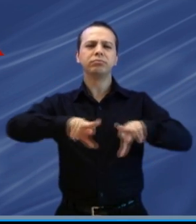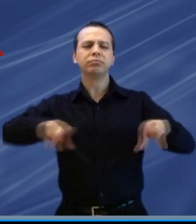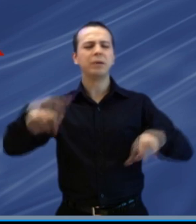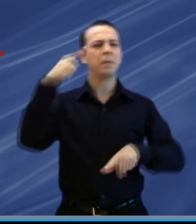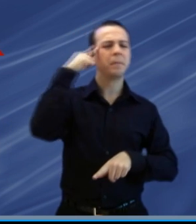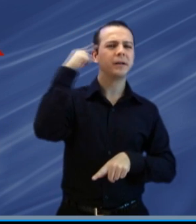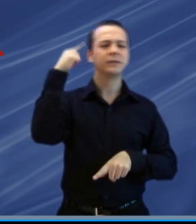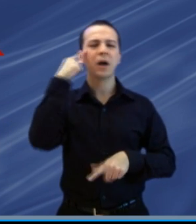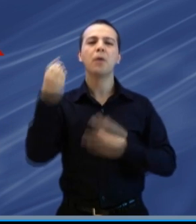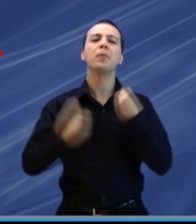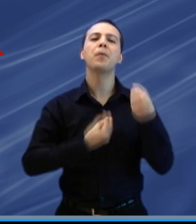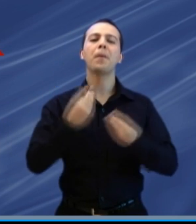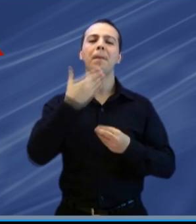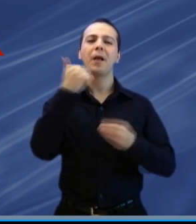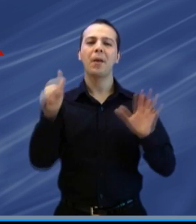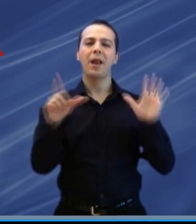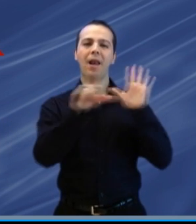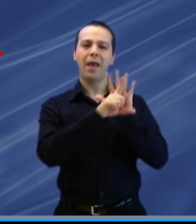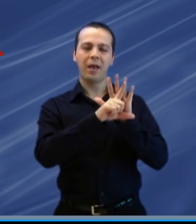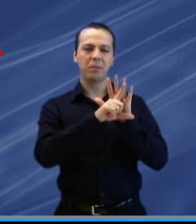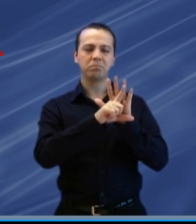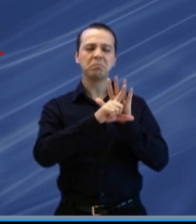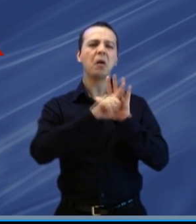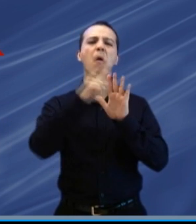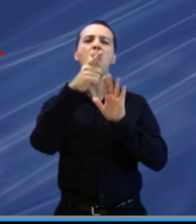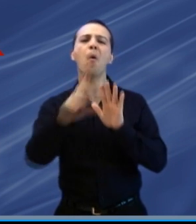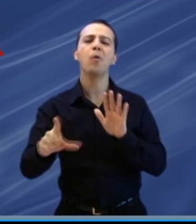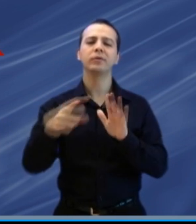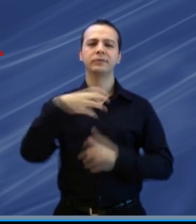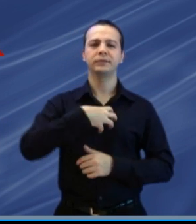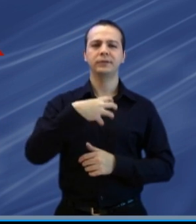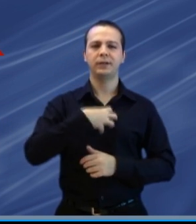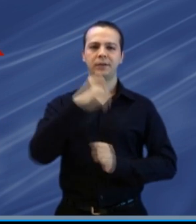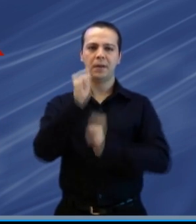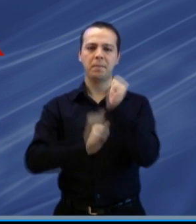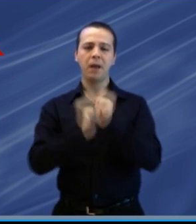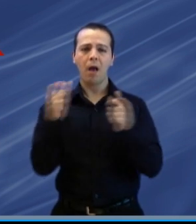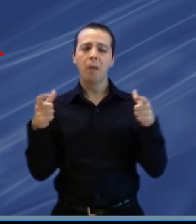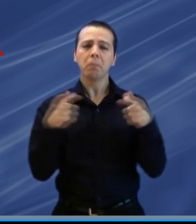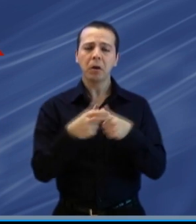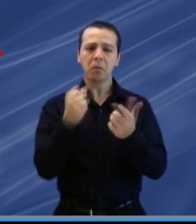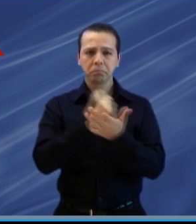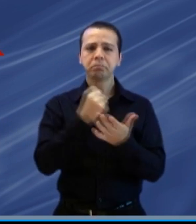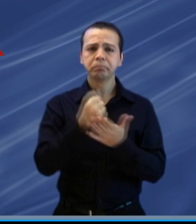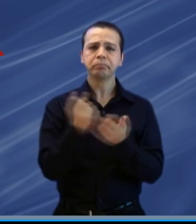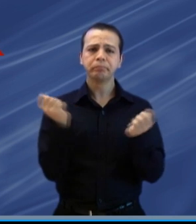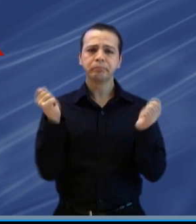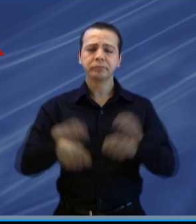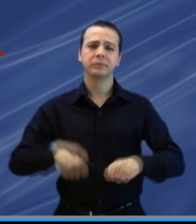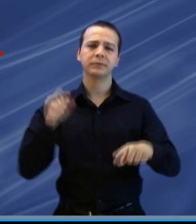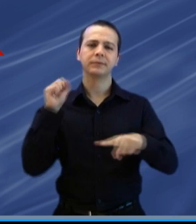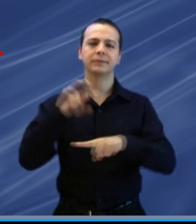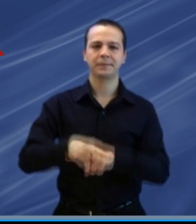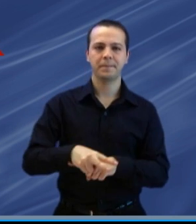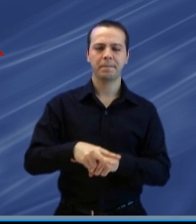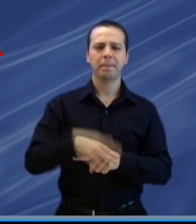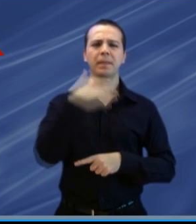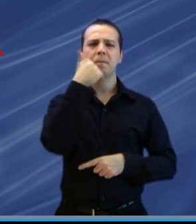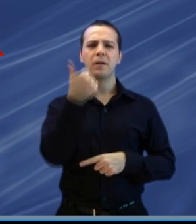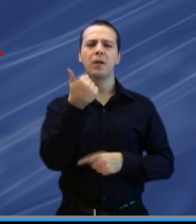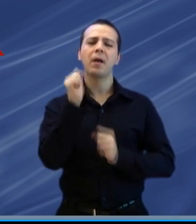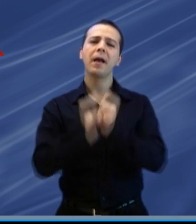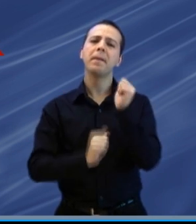em algo dessa natureza. Porque as grandes empresas, é notório isso, elas precisam, quanto maior a